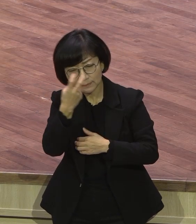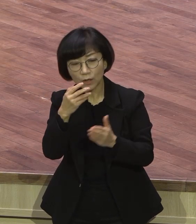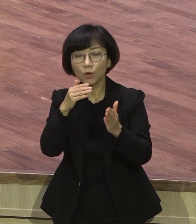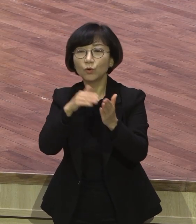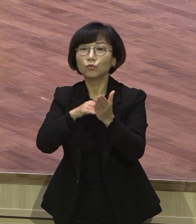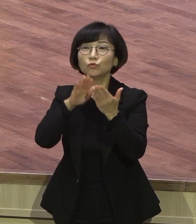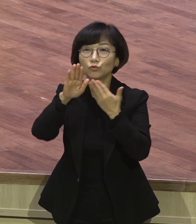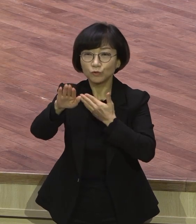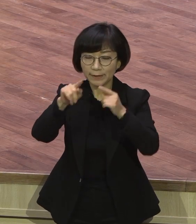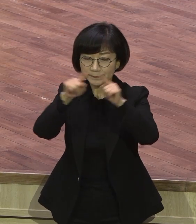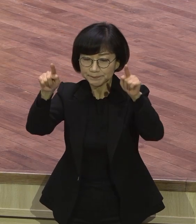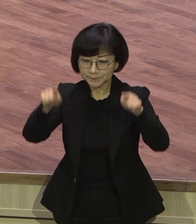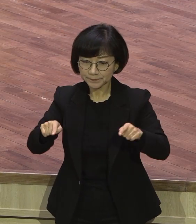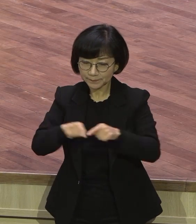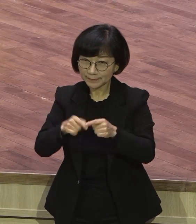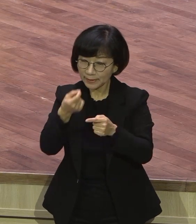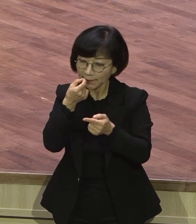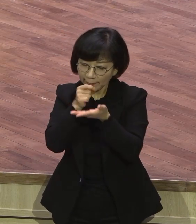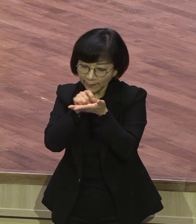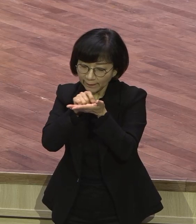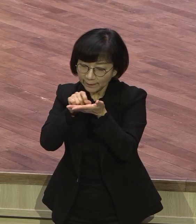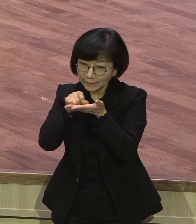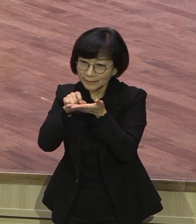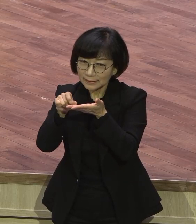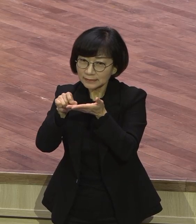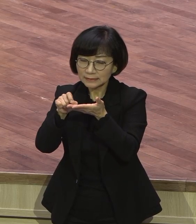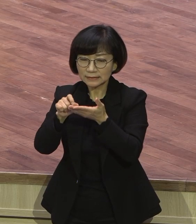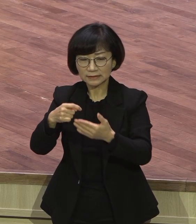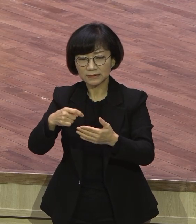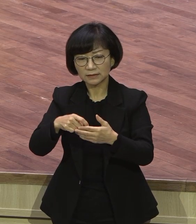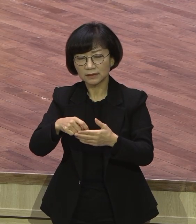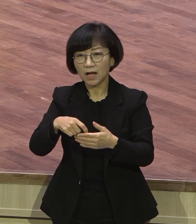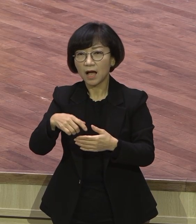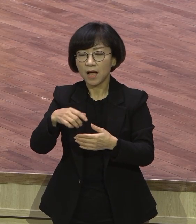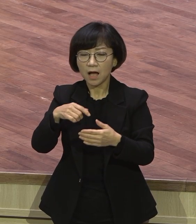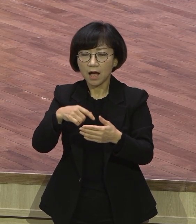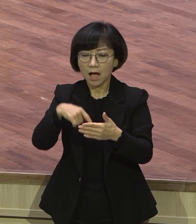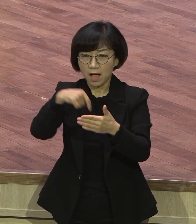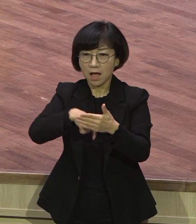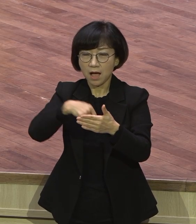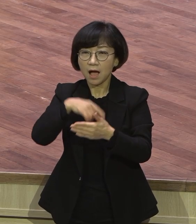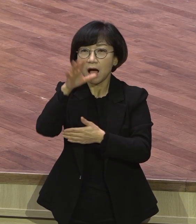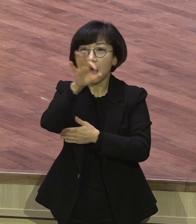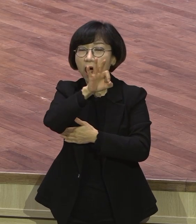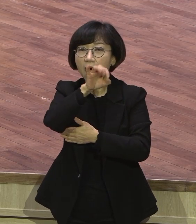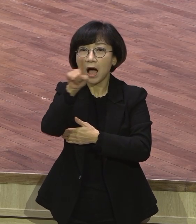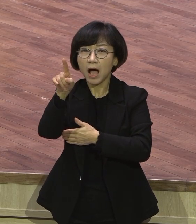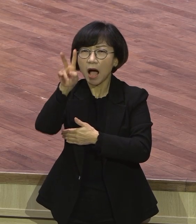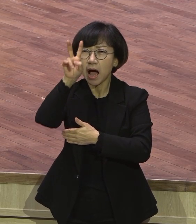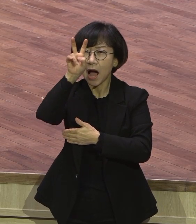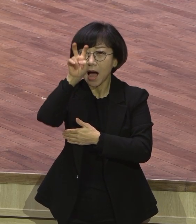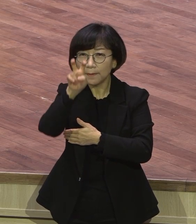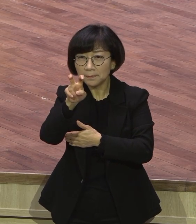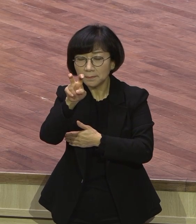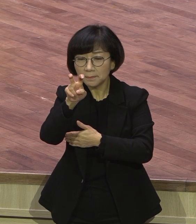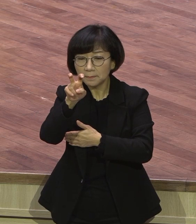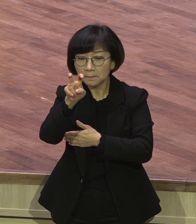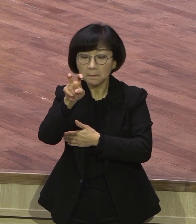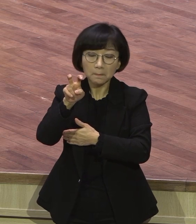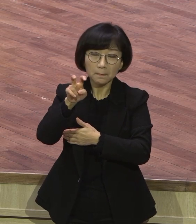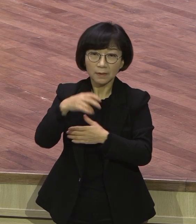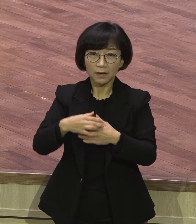진료카드에 작은 글씨로 소근암이라 그렇게 글을 썼습니다. 이 글을